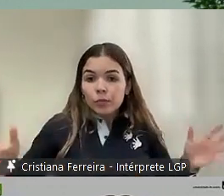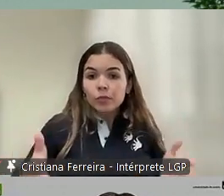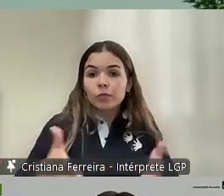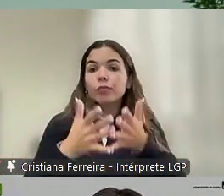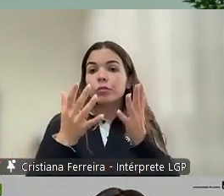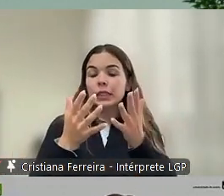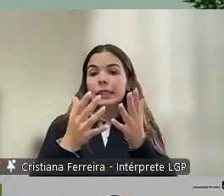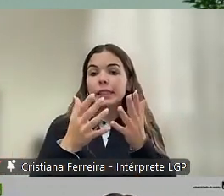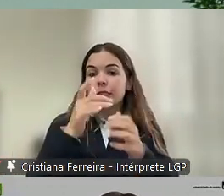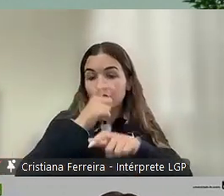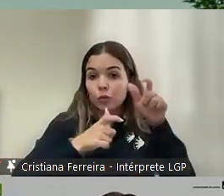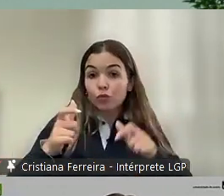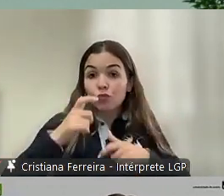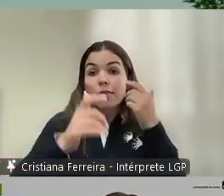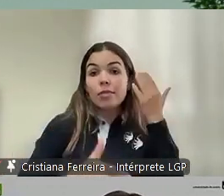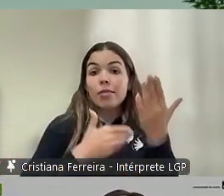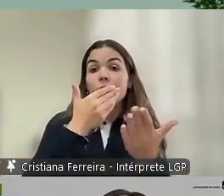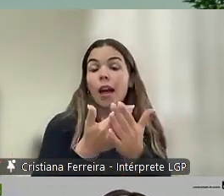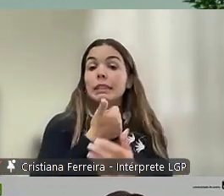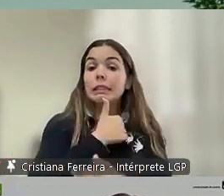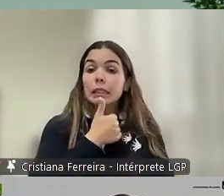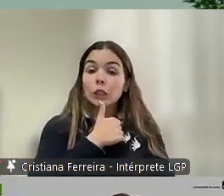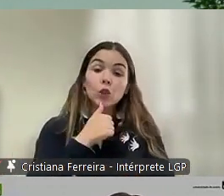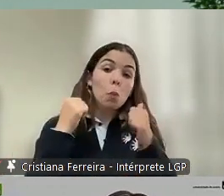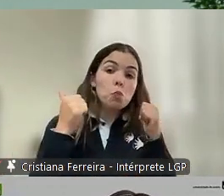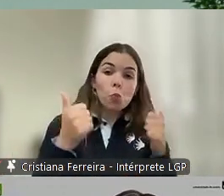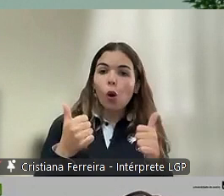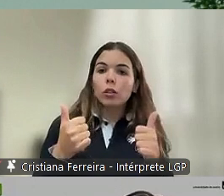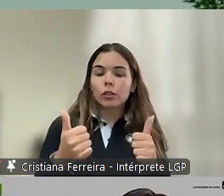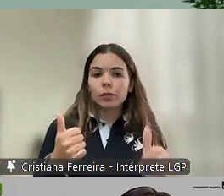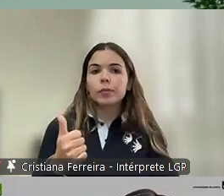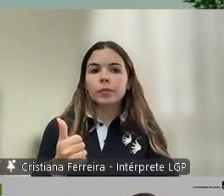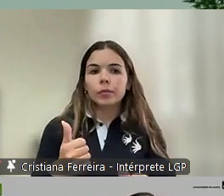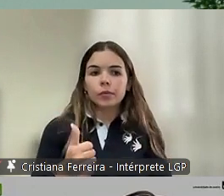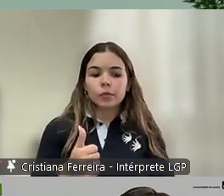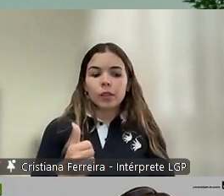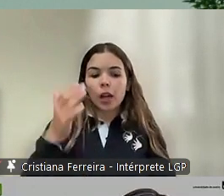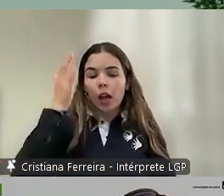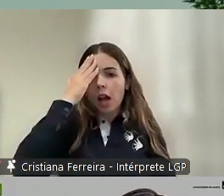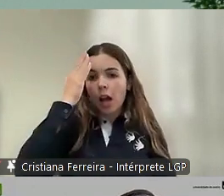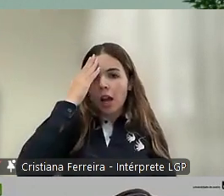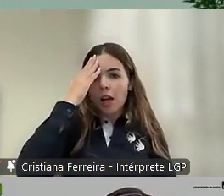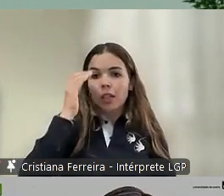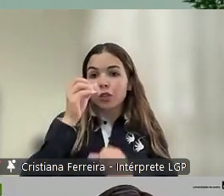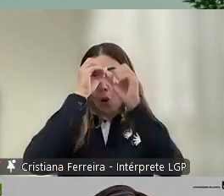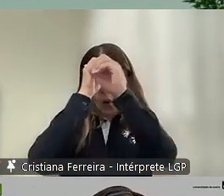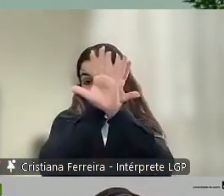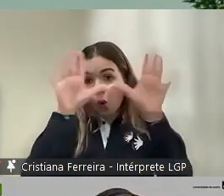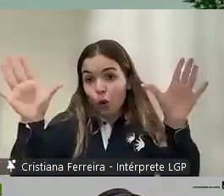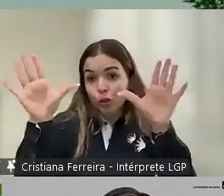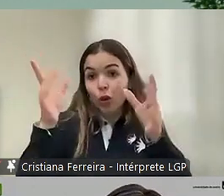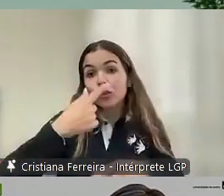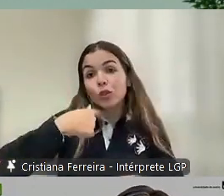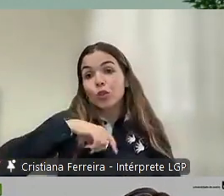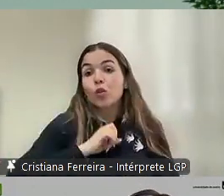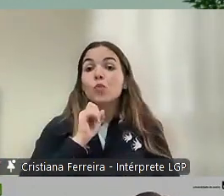cidadã, vão garantir boas decisões, não é? No fundo, é uma espécie de conclusão que podemos tirar aqui, assim, muito